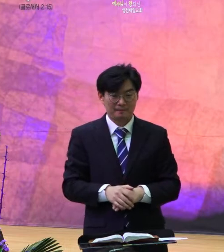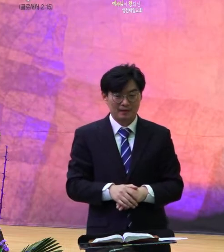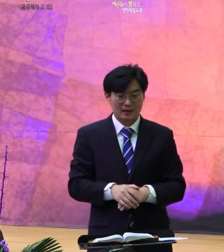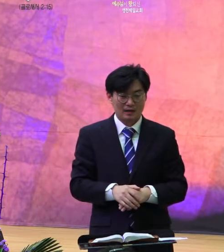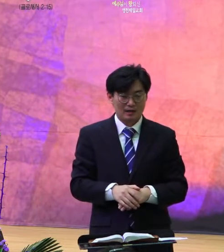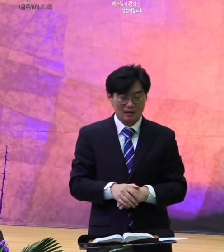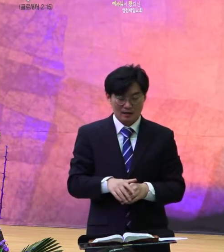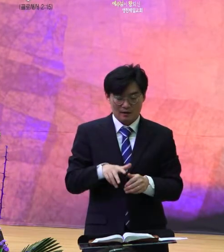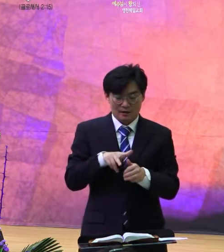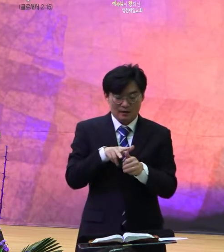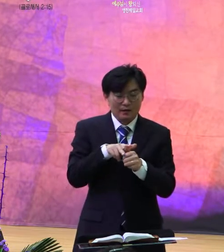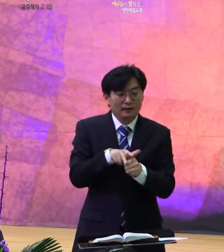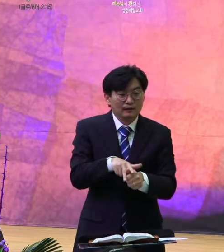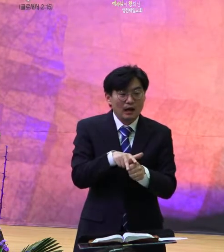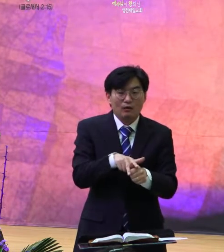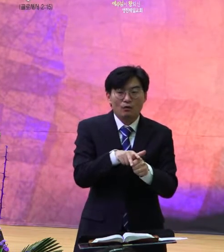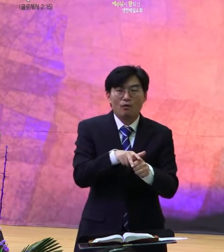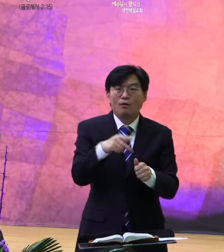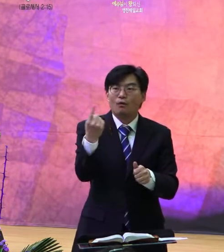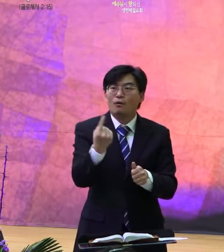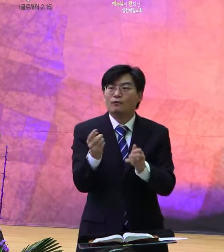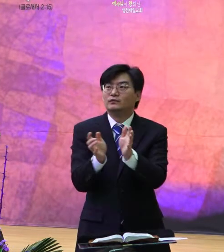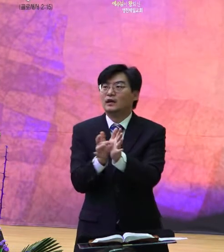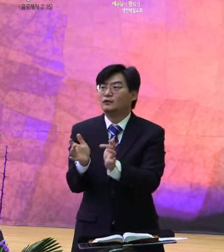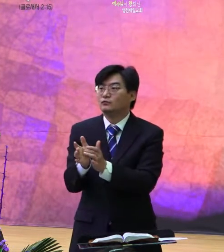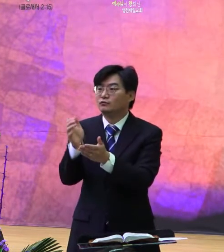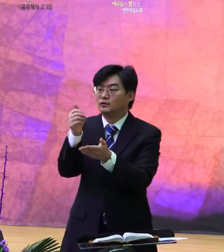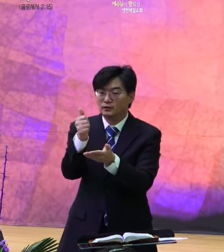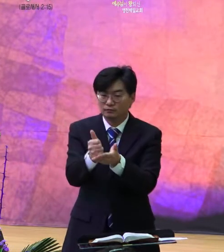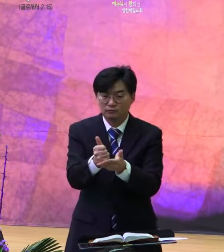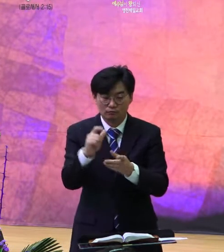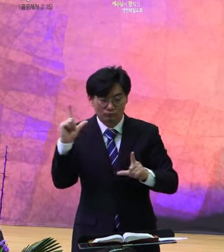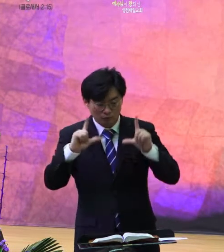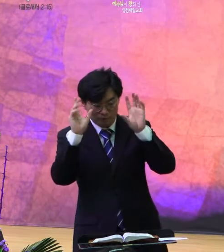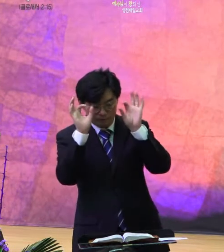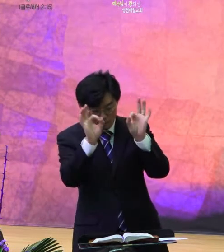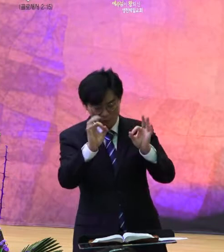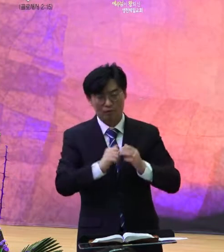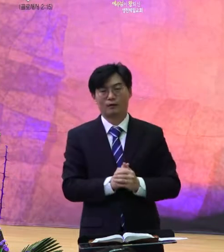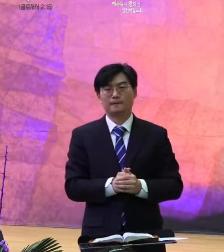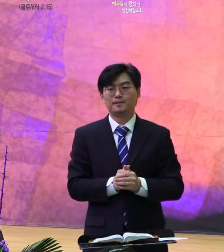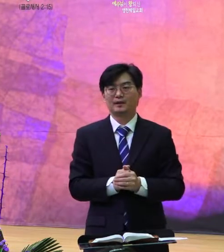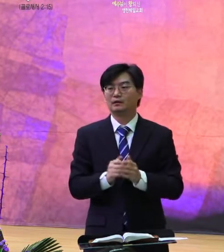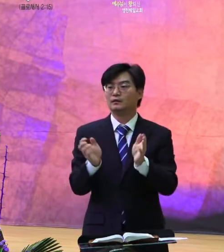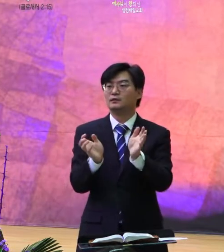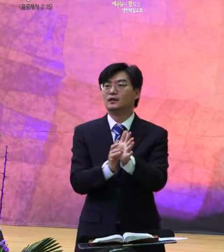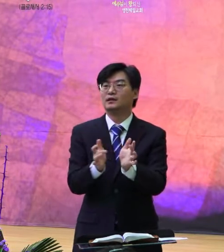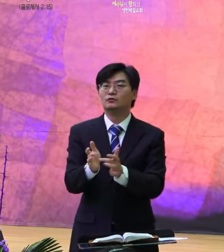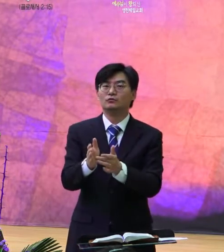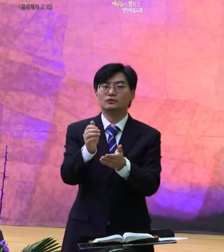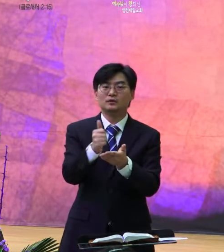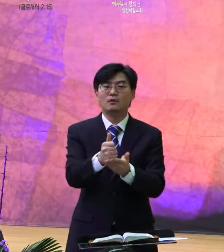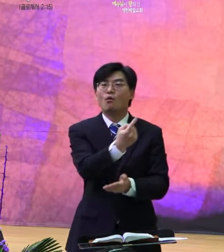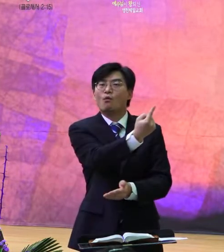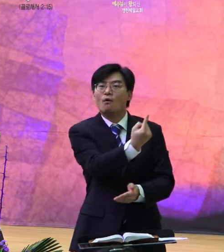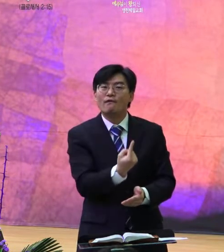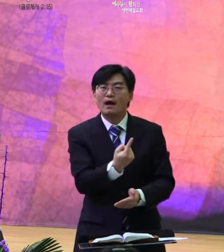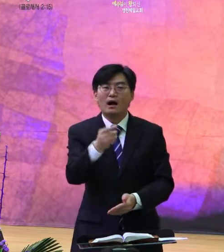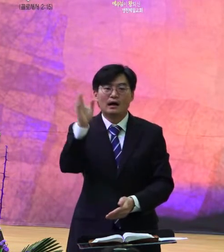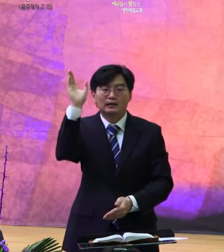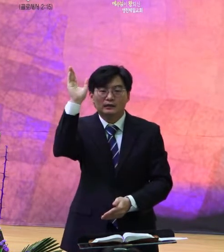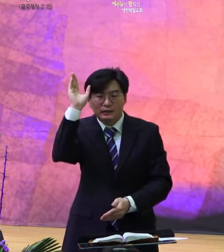타고 예루살렘 입성하시는 예수님을 본 무리들이 예수님께 대해서 그동안 가지고 있었던 그들의 기대가